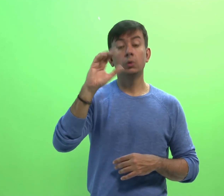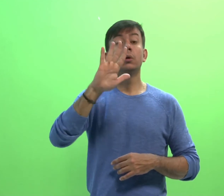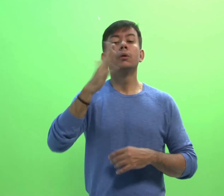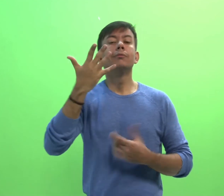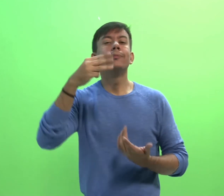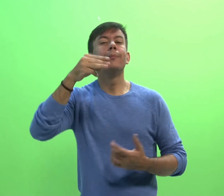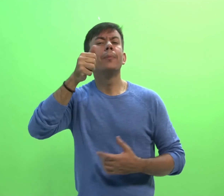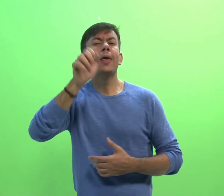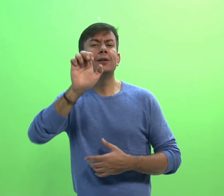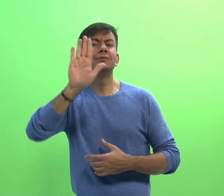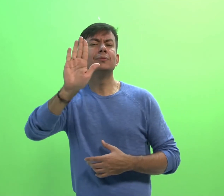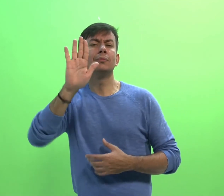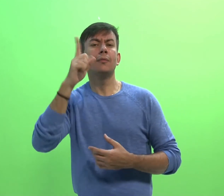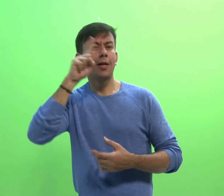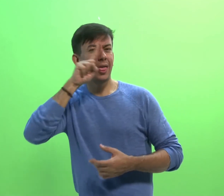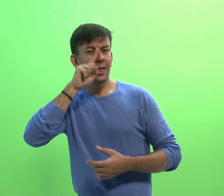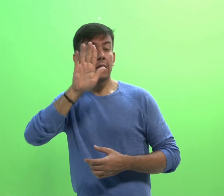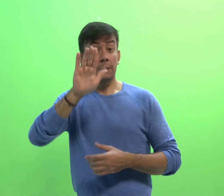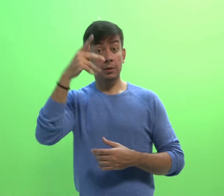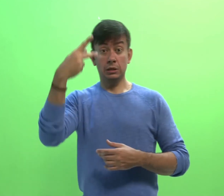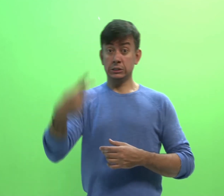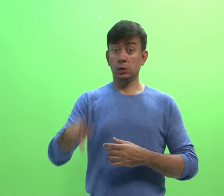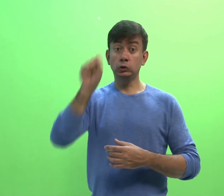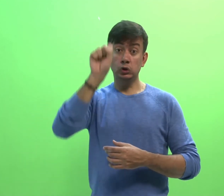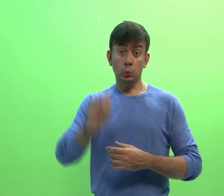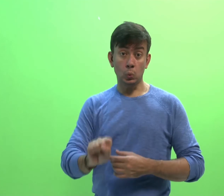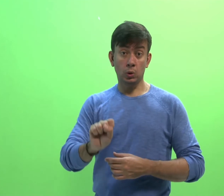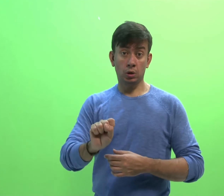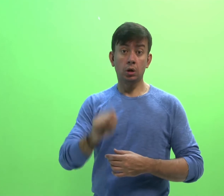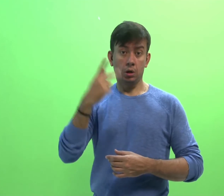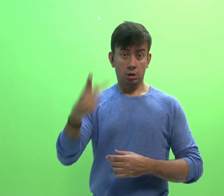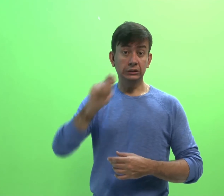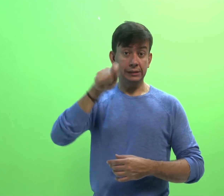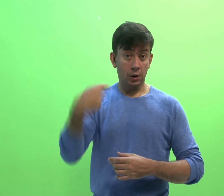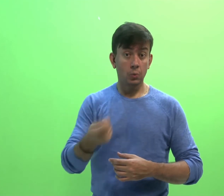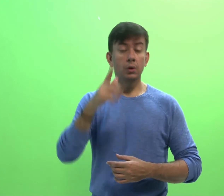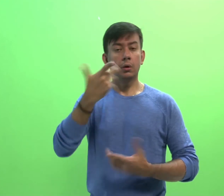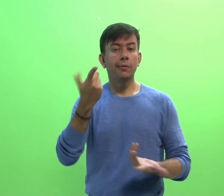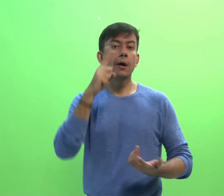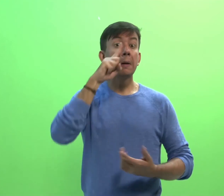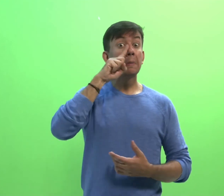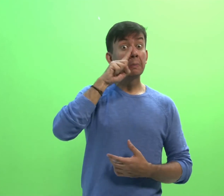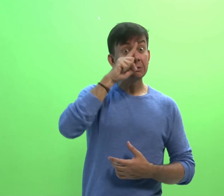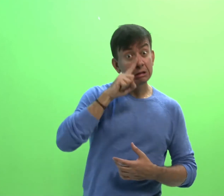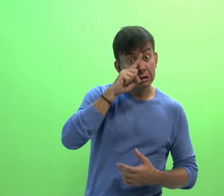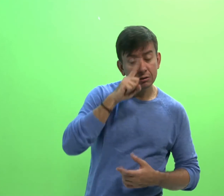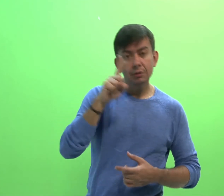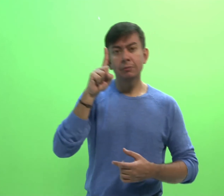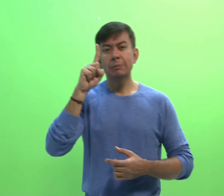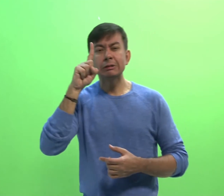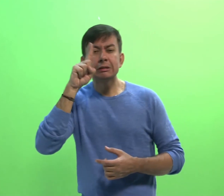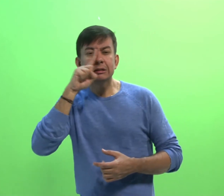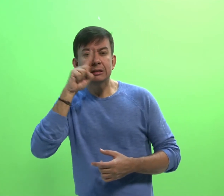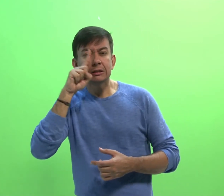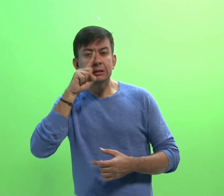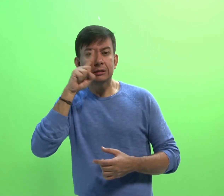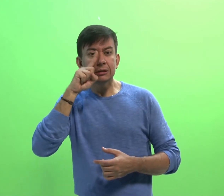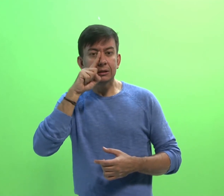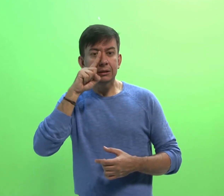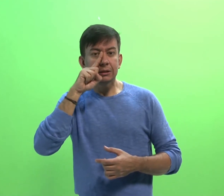E mãe. Isso é um sinal para mãe do sul. Perigoso e mãe.